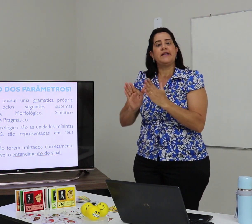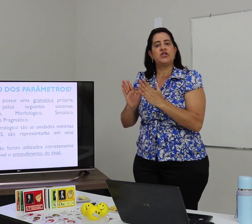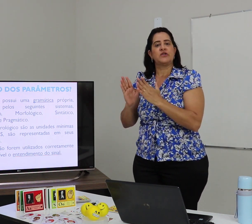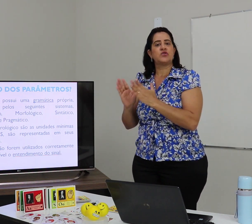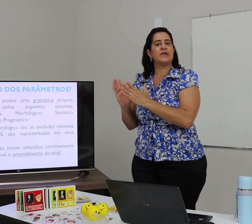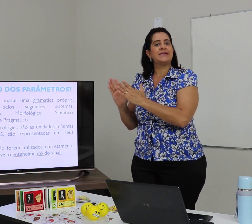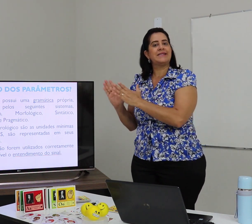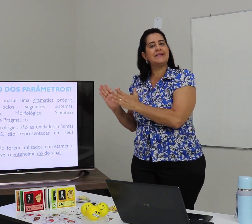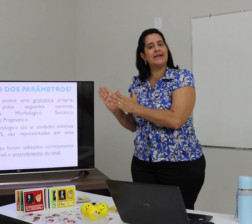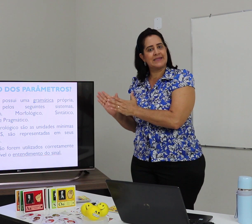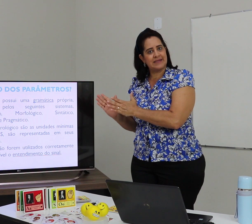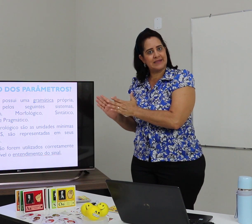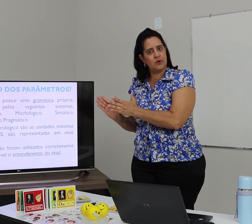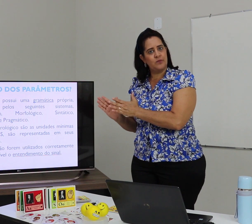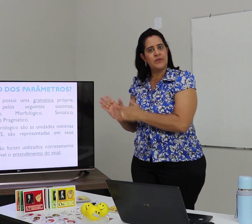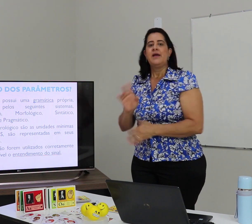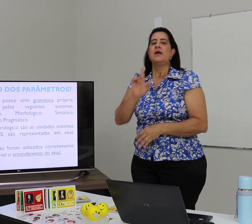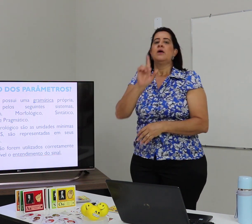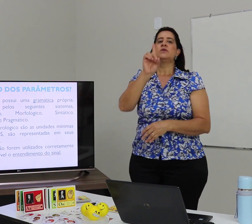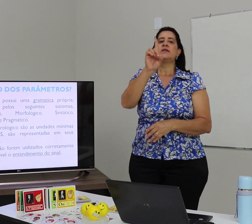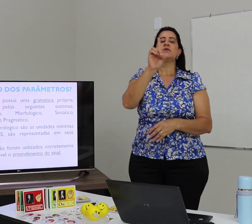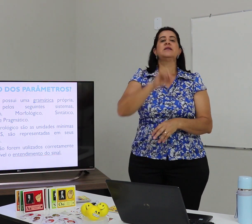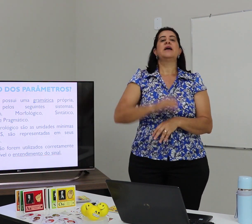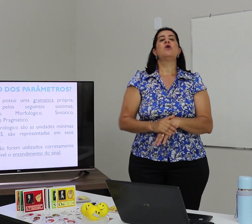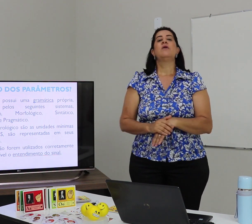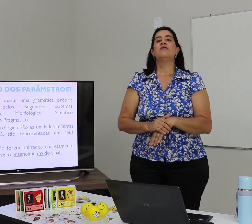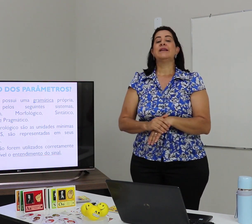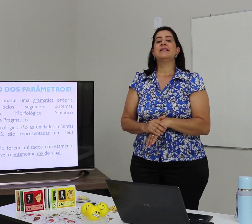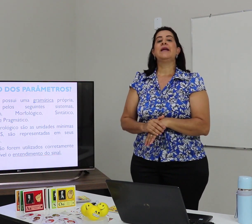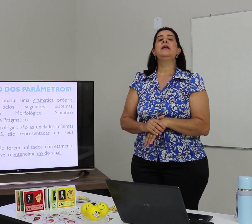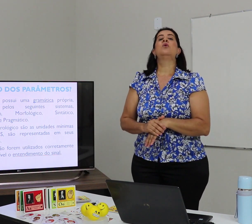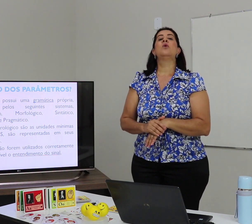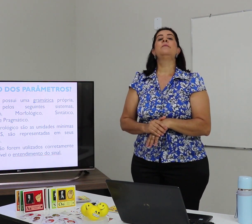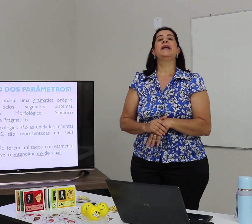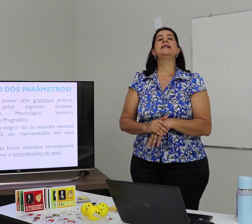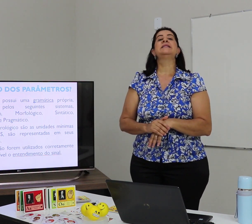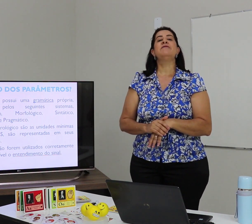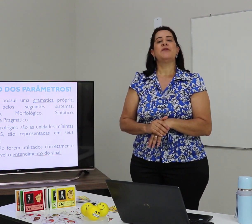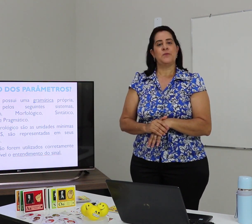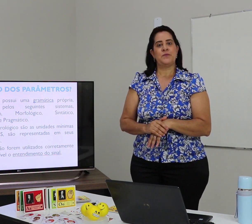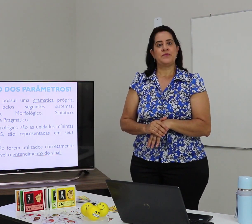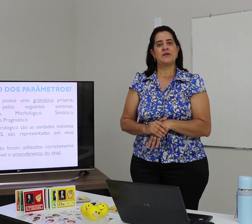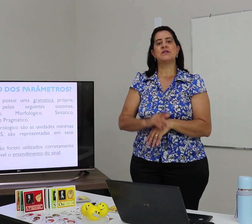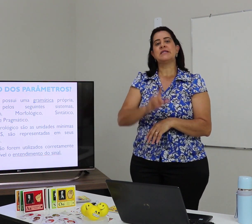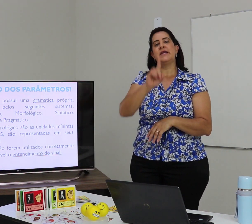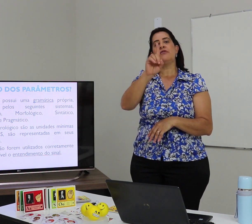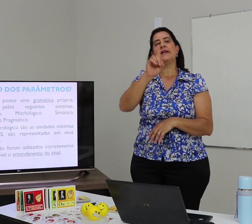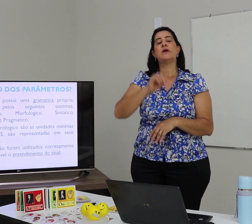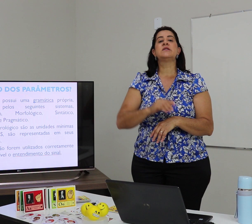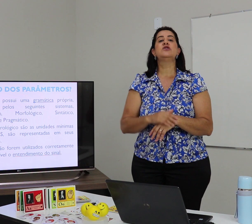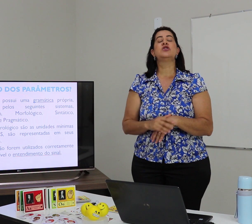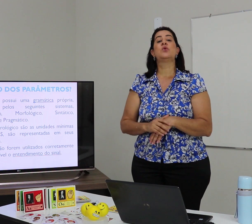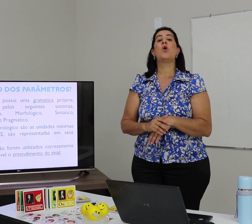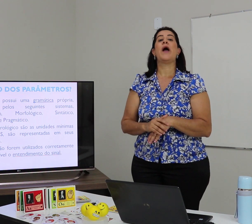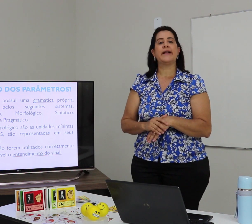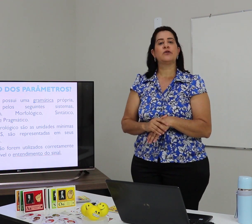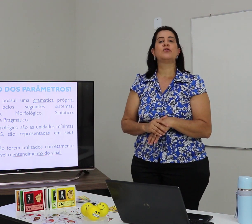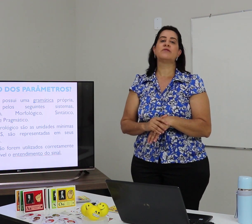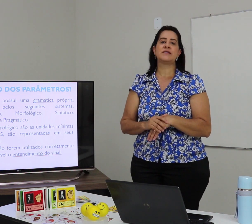corretamente a sua sinalização, o seu sinal vai ser incompreensível. Você não vai dar o sentido correto do que você